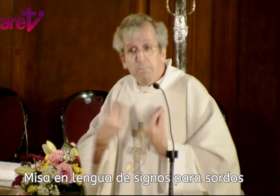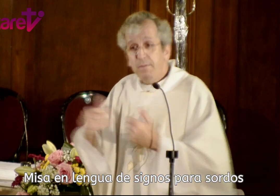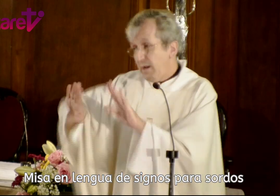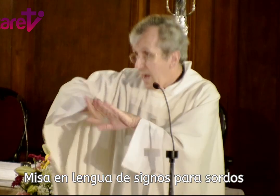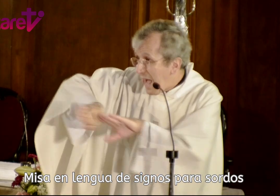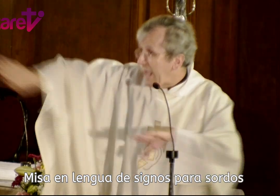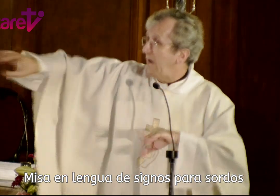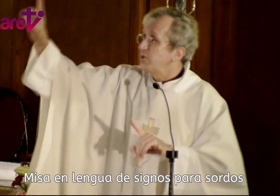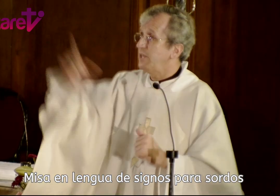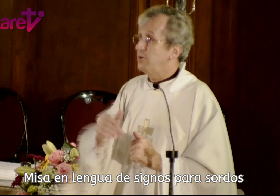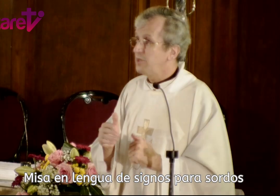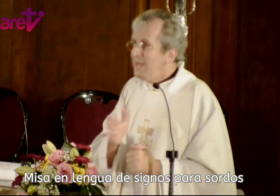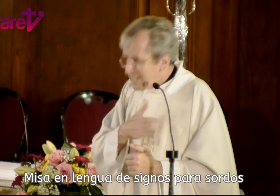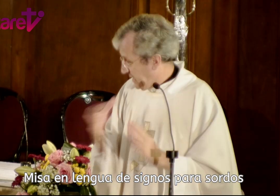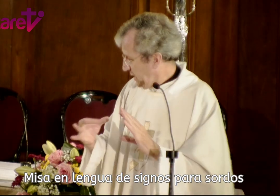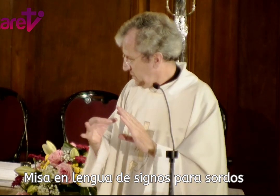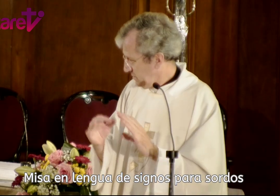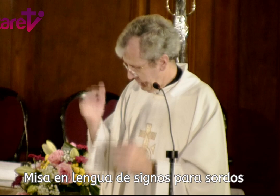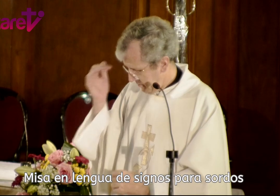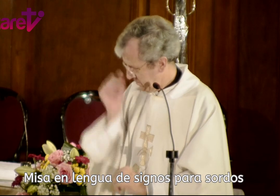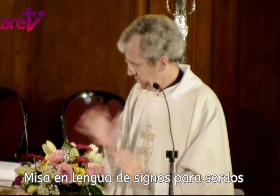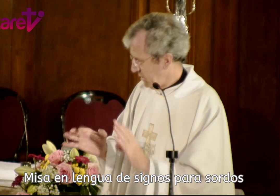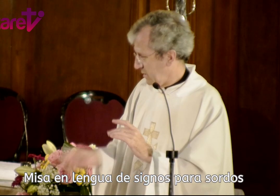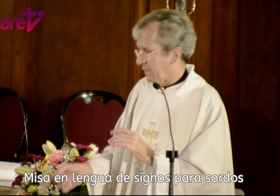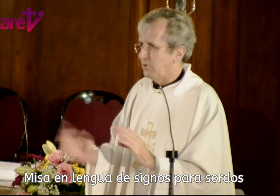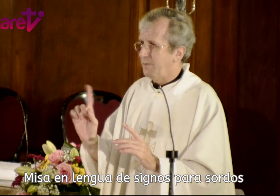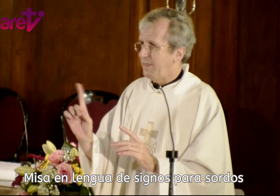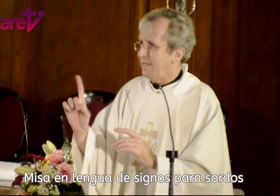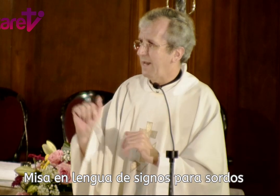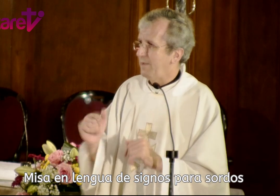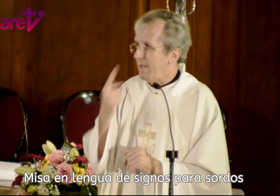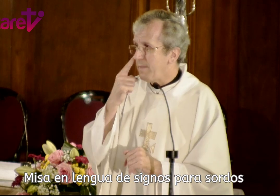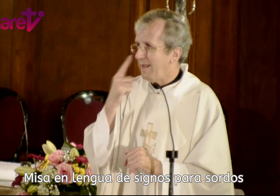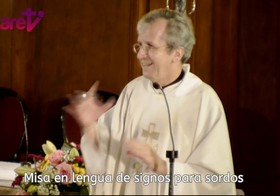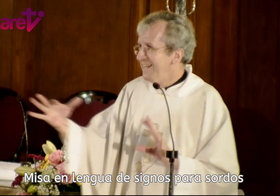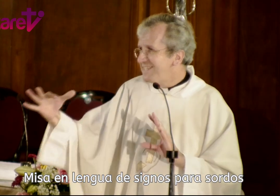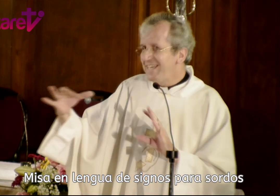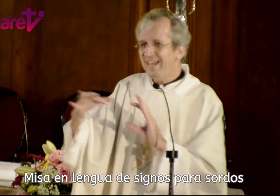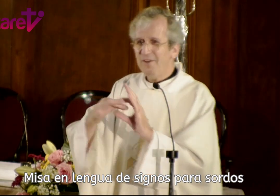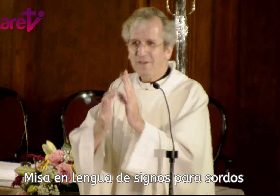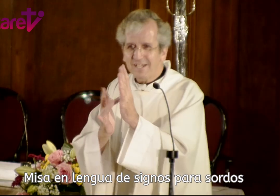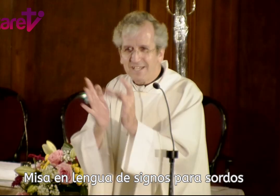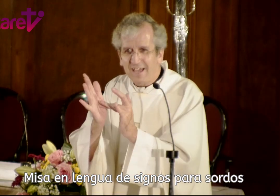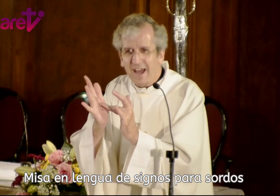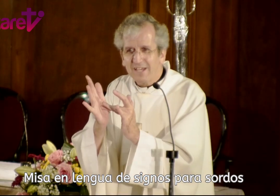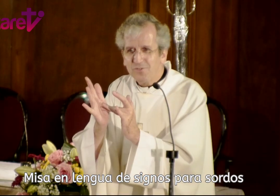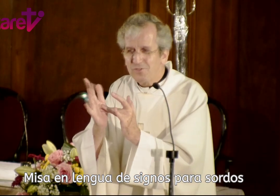vivir alejados de Dios. Si quieren, que no se me encienda la vela, mira, si quieren unirse a Jesús,